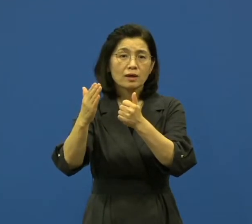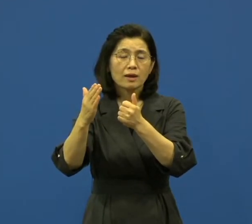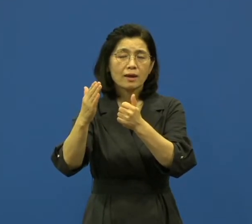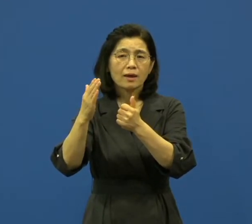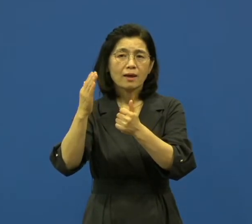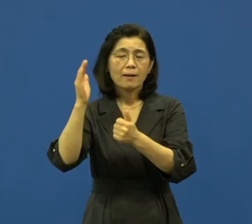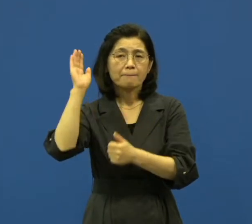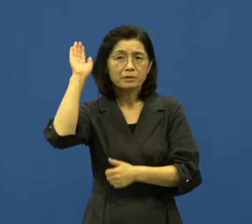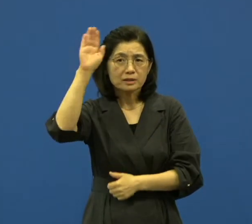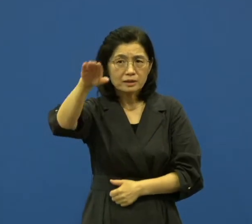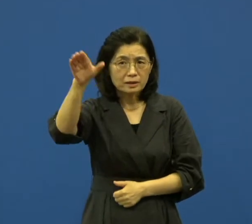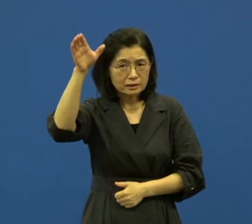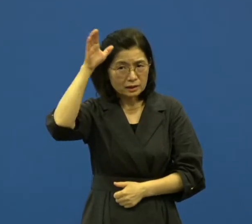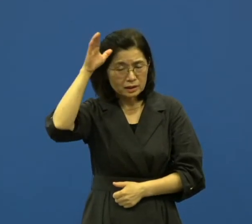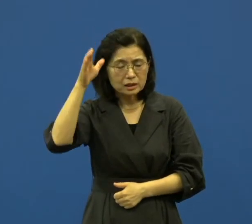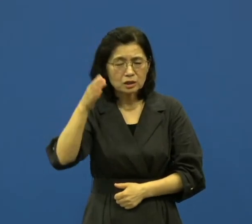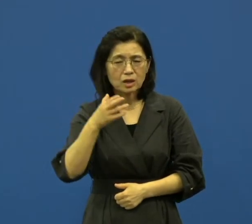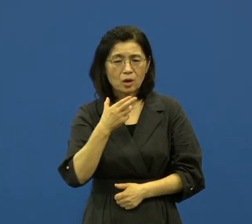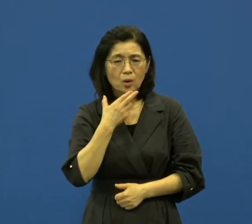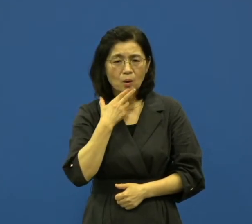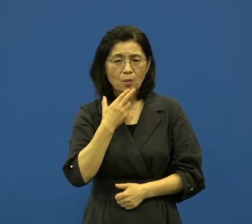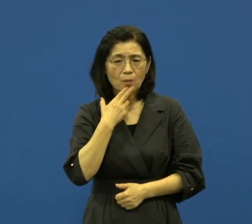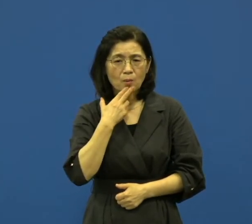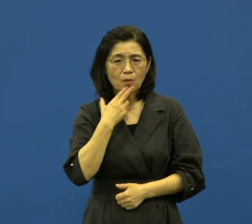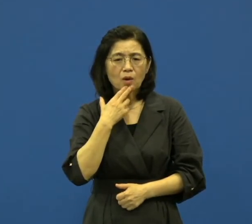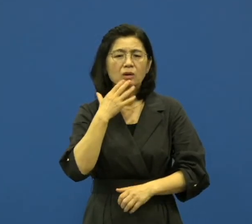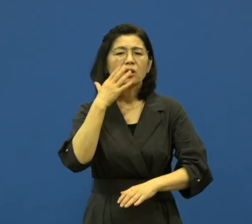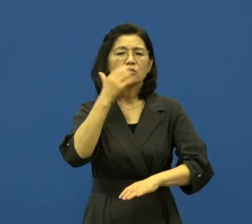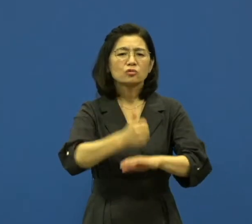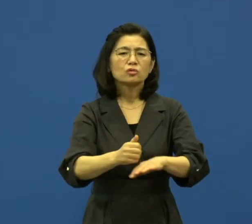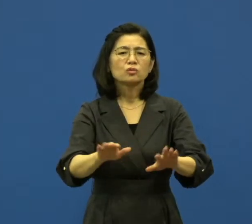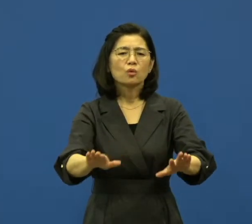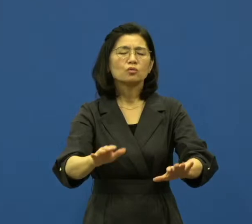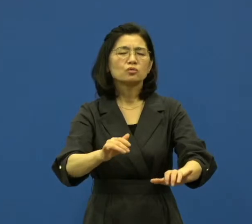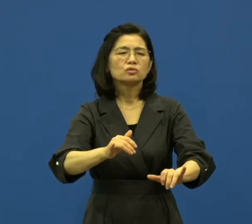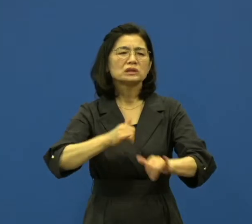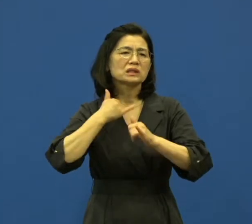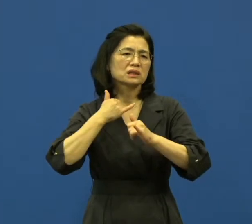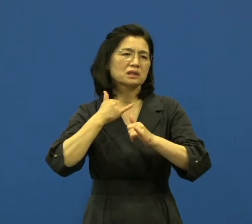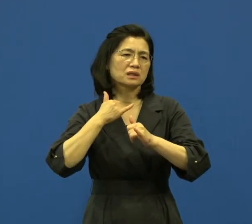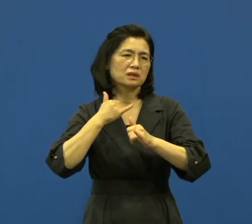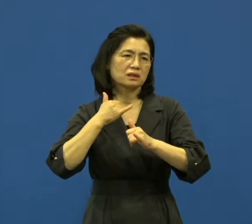내일도 안 보여요. 내일까지도 안 보여요. 그럼 죽는 겁니다. 오늘 죽는 겁니다.